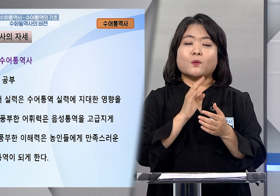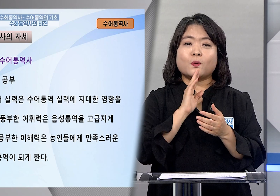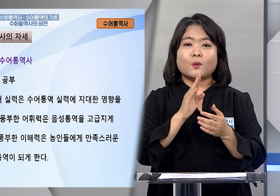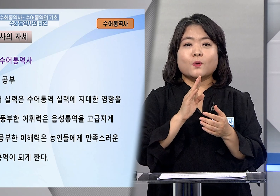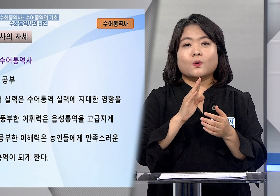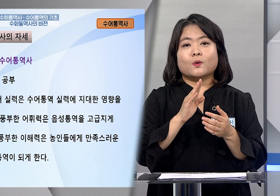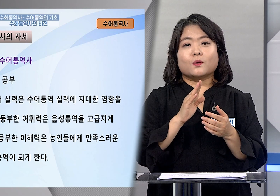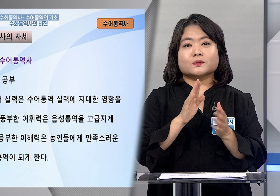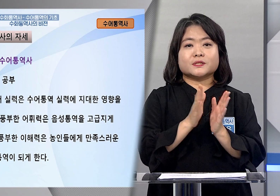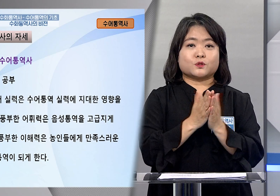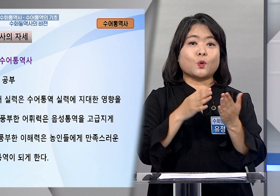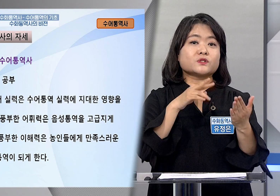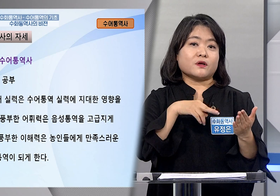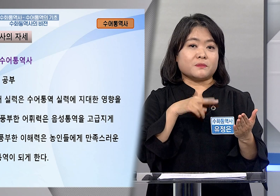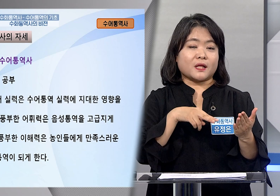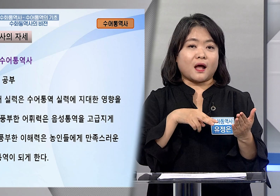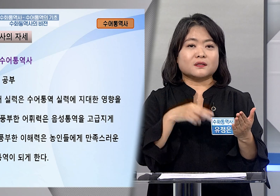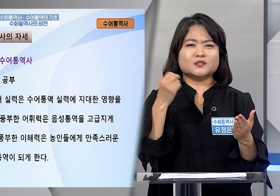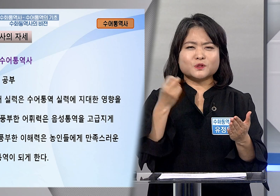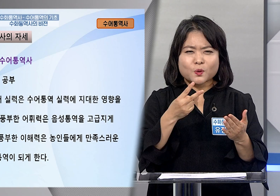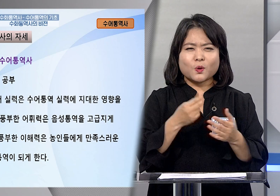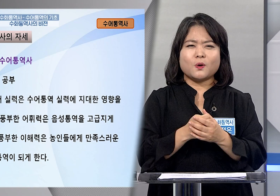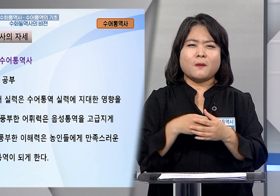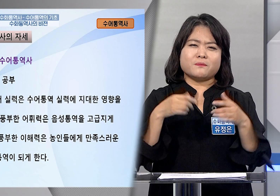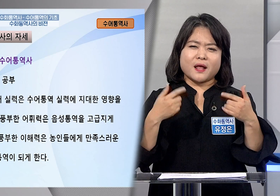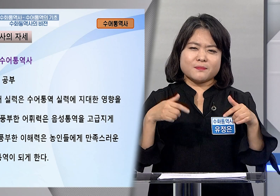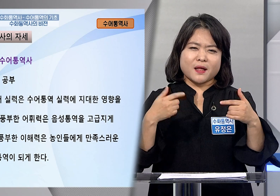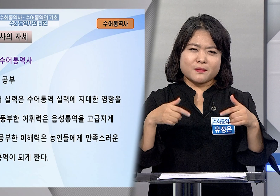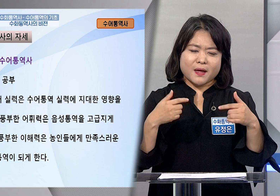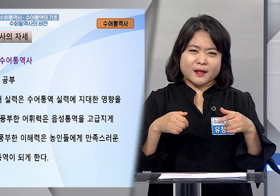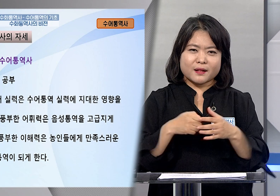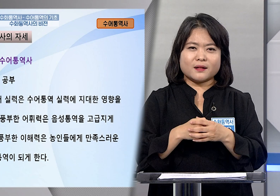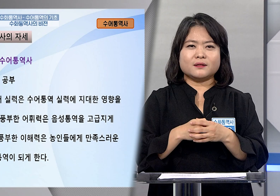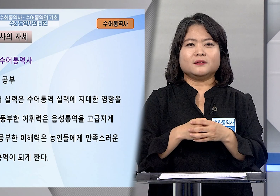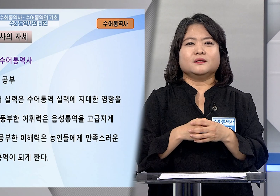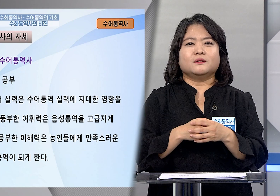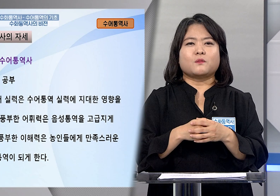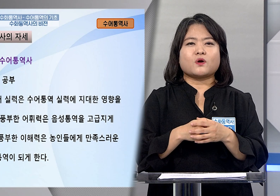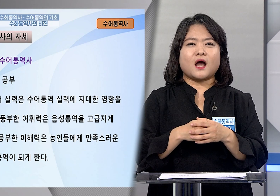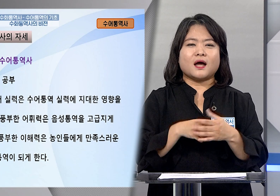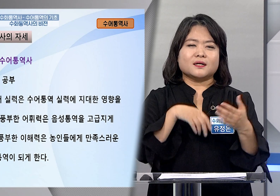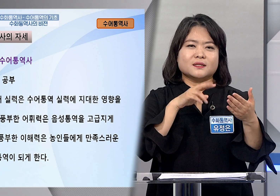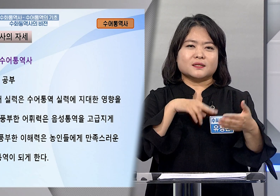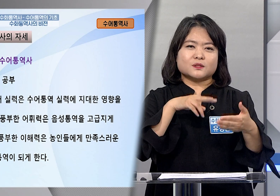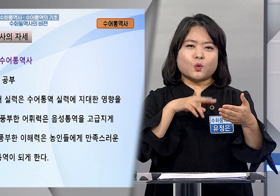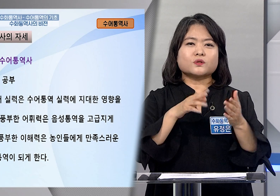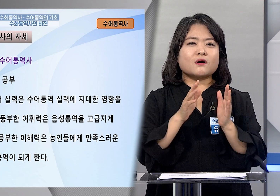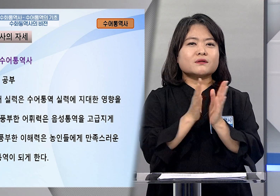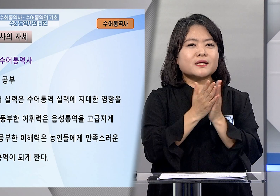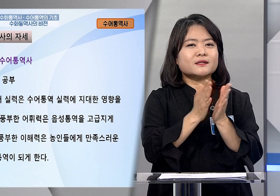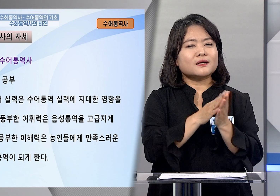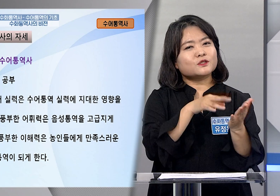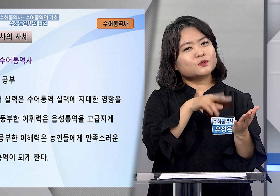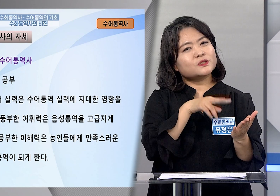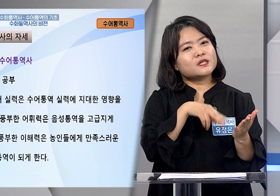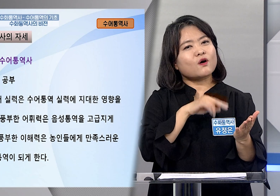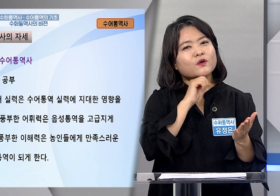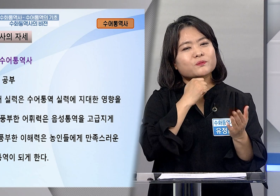바로 독서입니다. 그리고 매일 뭔가 독서 책을 가지고 읽기가